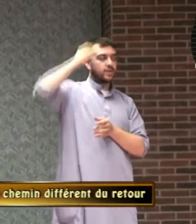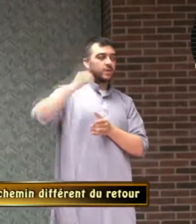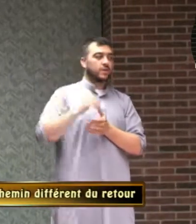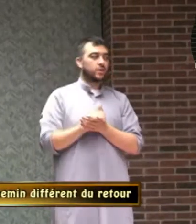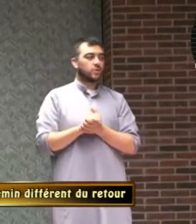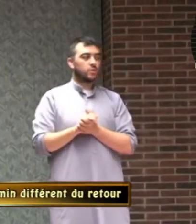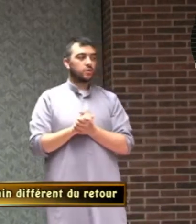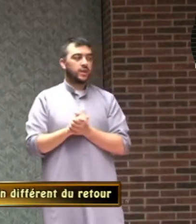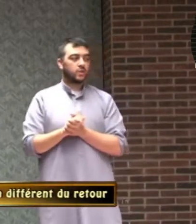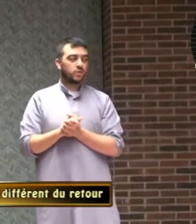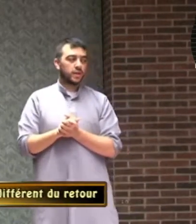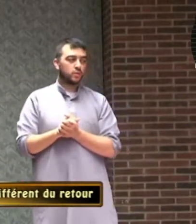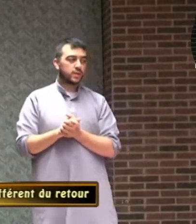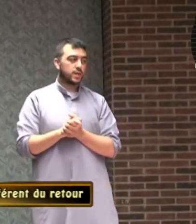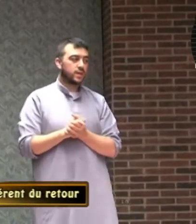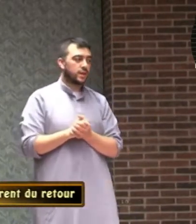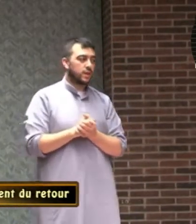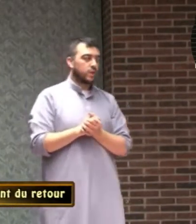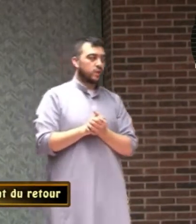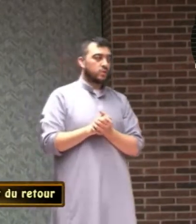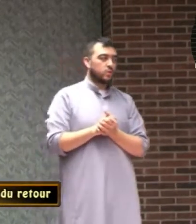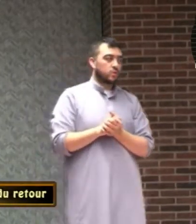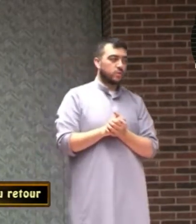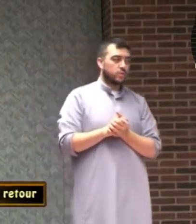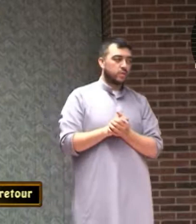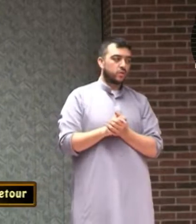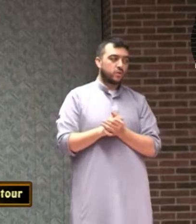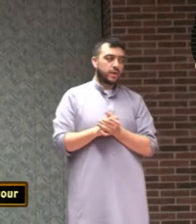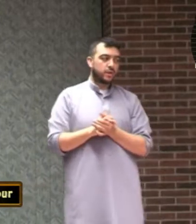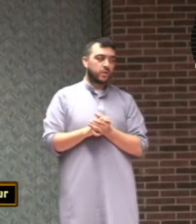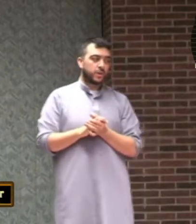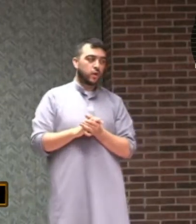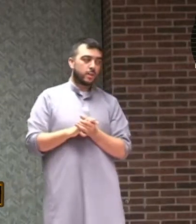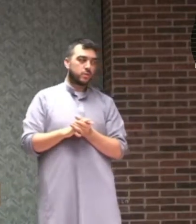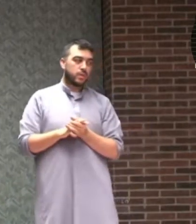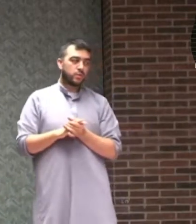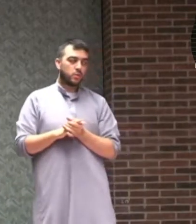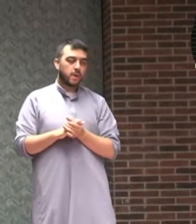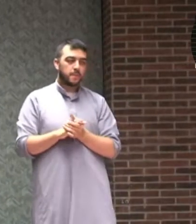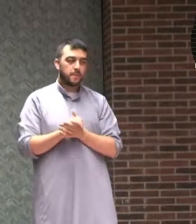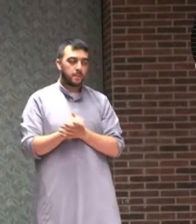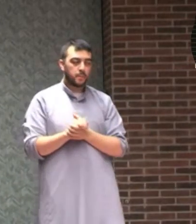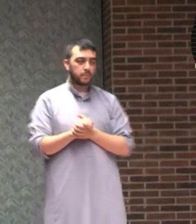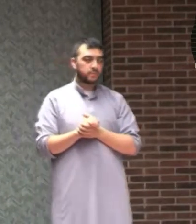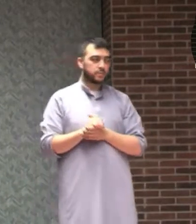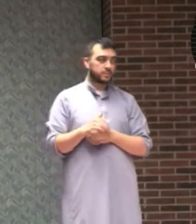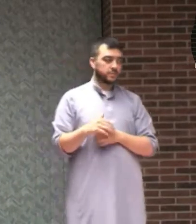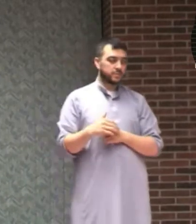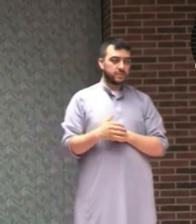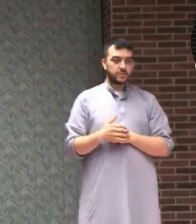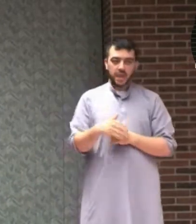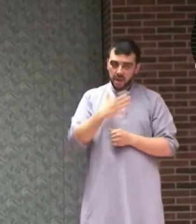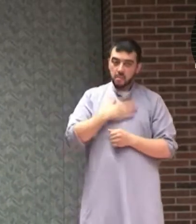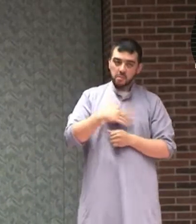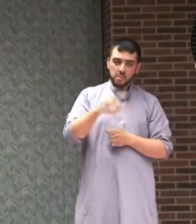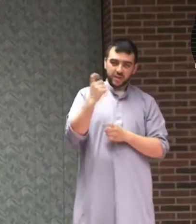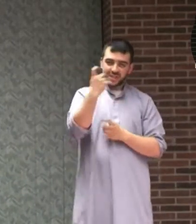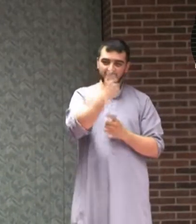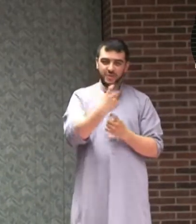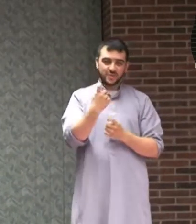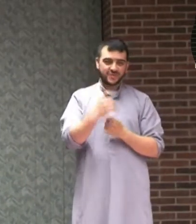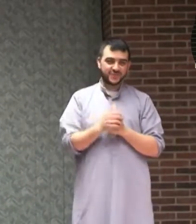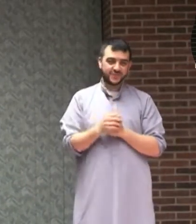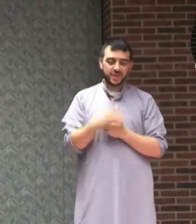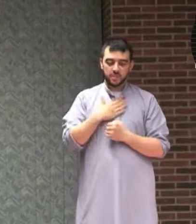Très très bonne question. Le jour de l'Aïd, quand on va à la mosquée, on vous demande de ne pas revenir par le même chemin. Pourquoi?